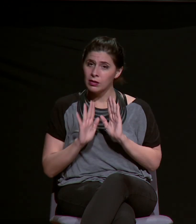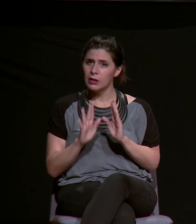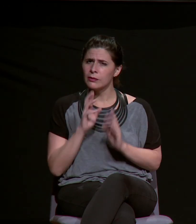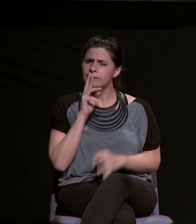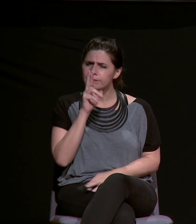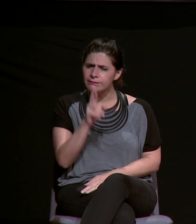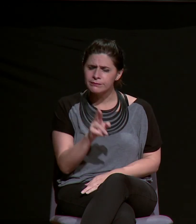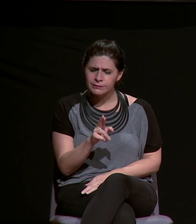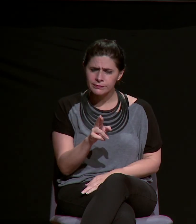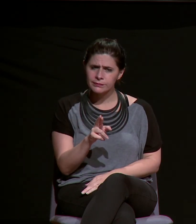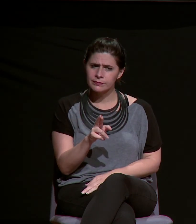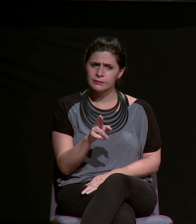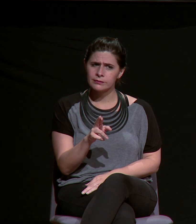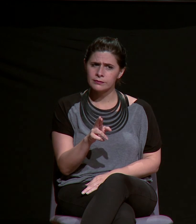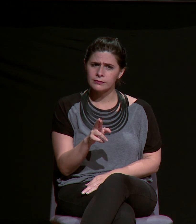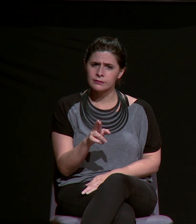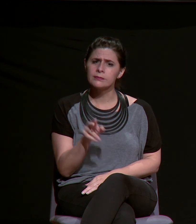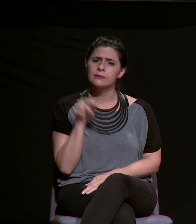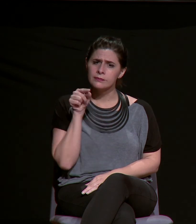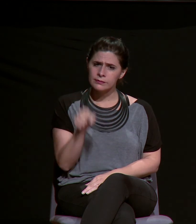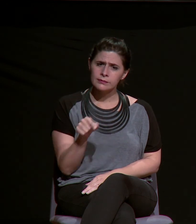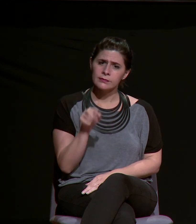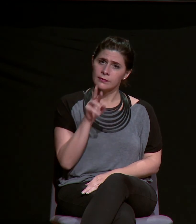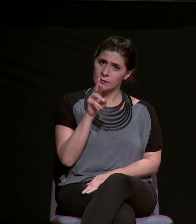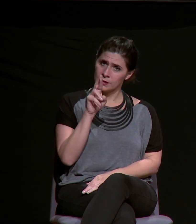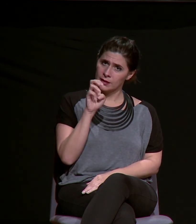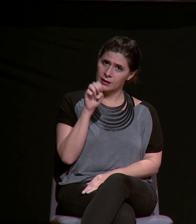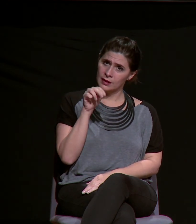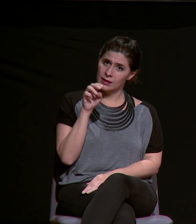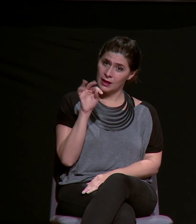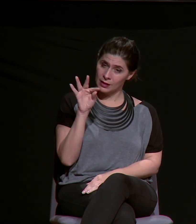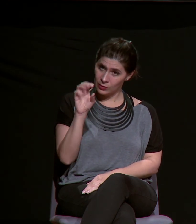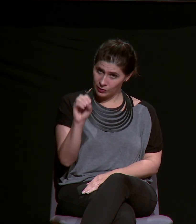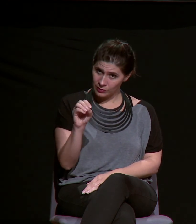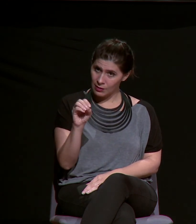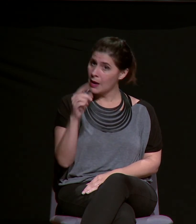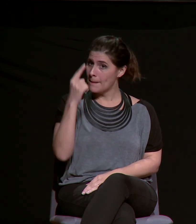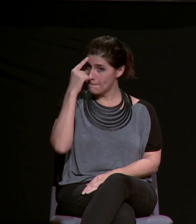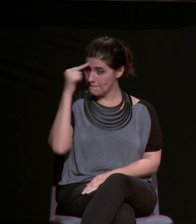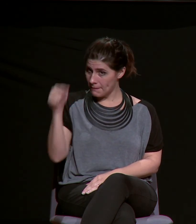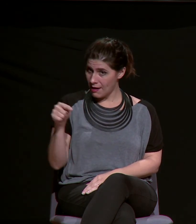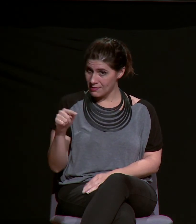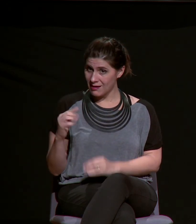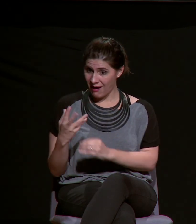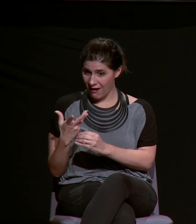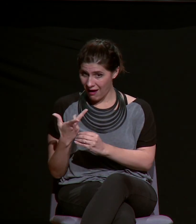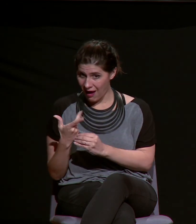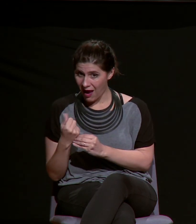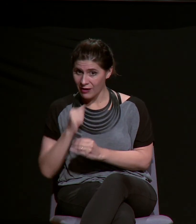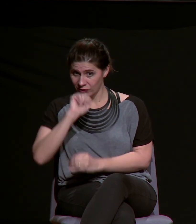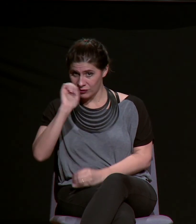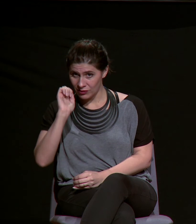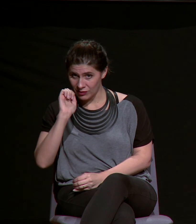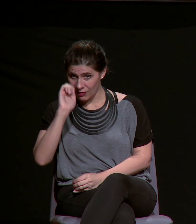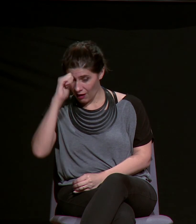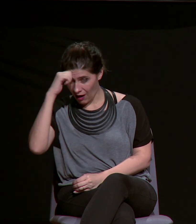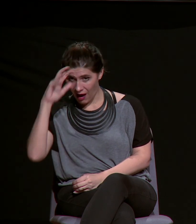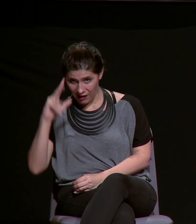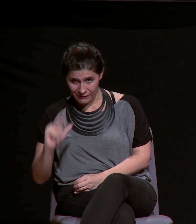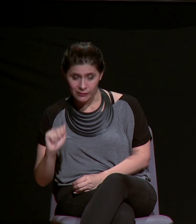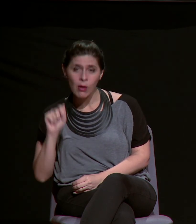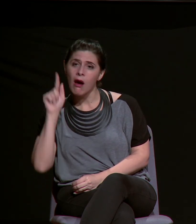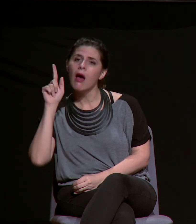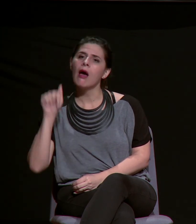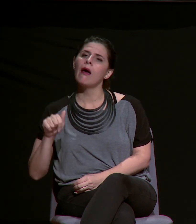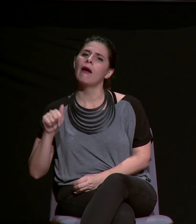acho que o fato é que o Renato considera a arte afro-brasileira uma invenção. Isso não quer dizer que não existam artistas afrodescendentes. Acho que